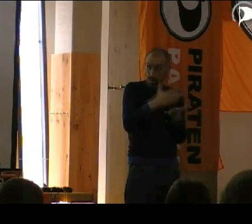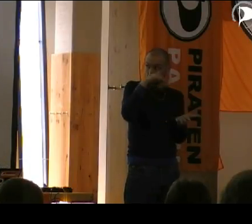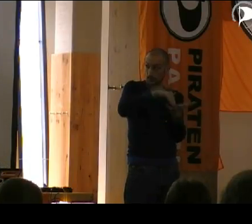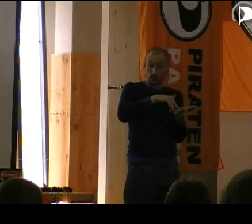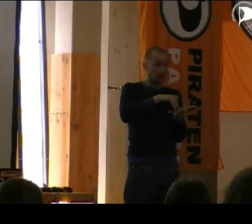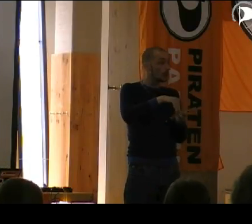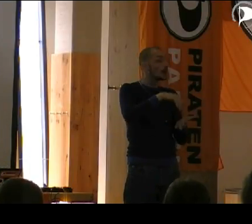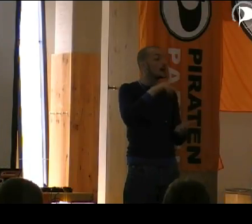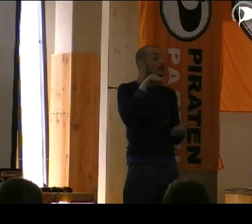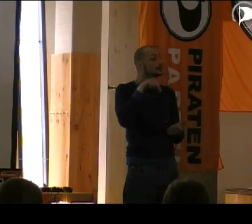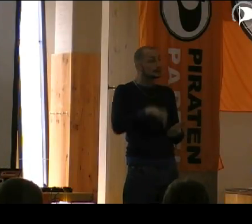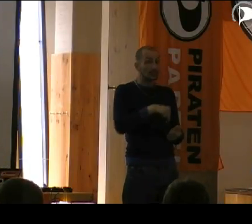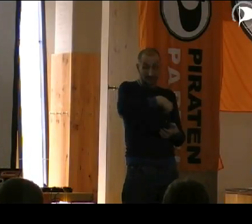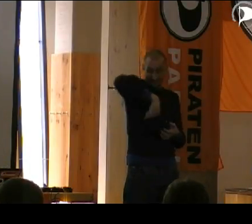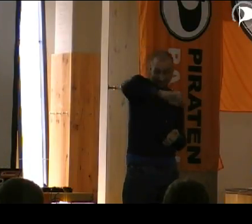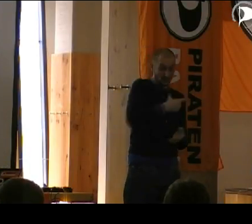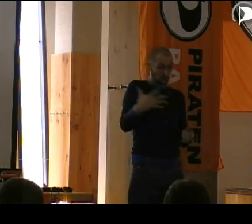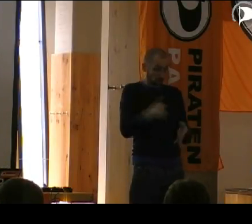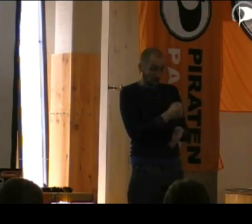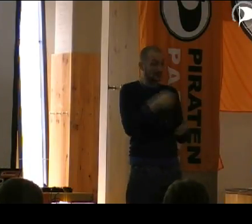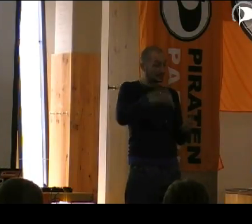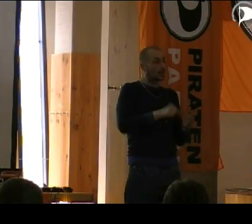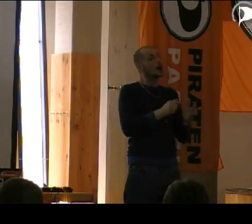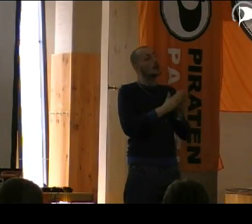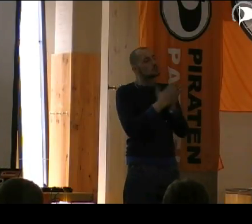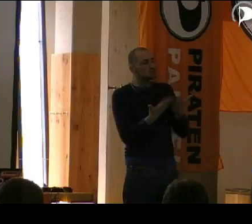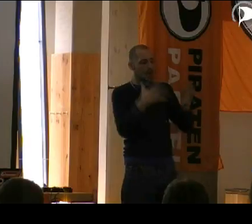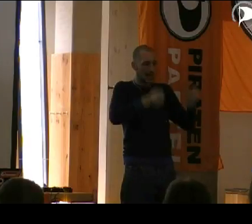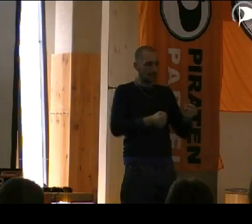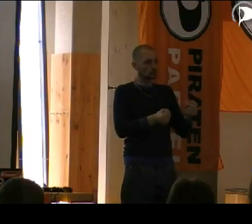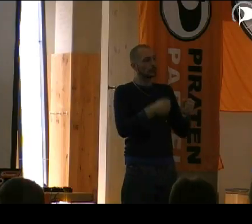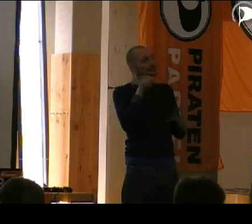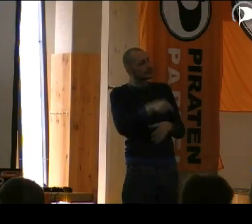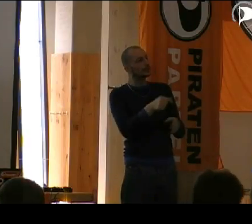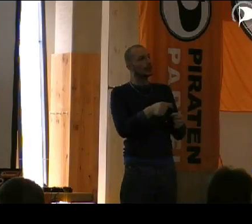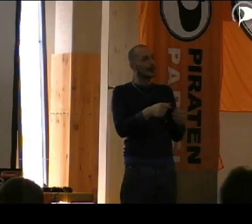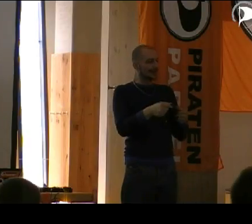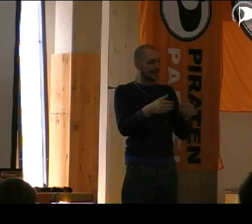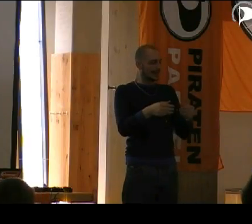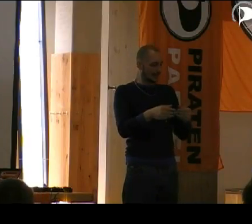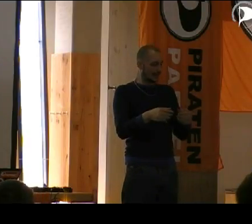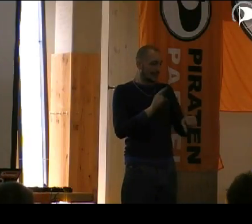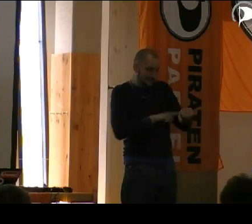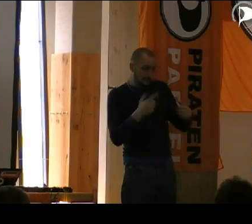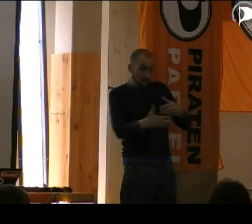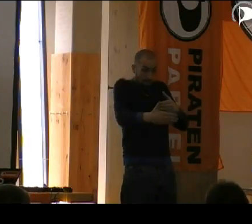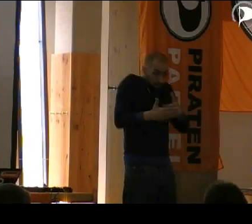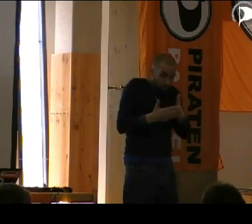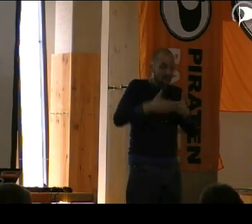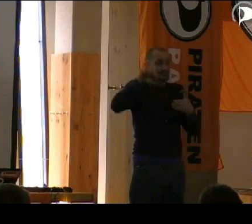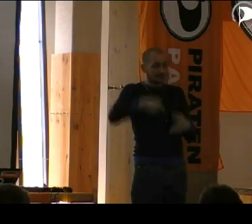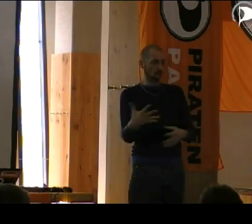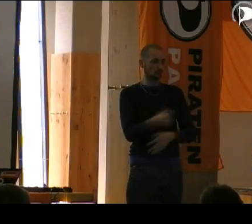auch dazu in der lage sein buchhaltung zeitnahe zu erledigen wir hatten das problem sie im letzten satz meisten daneben soll